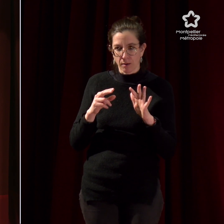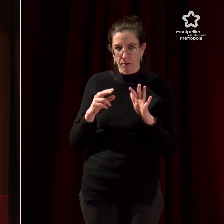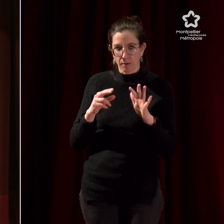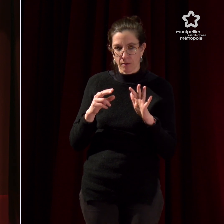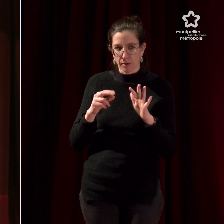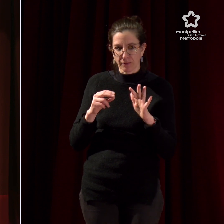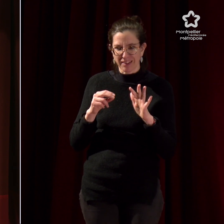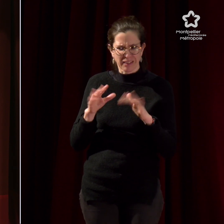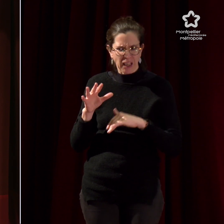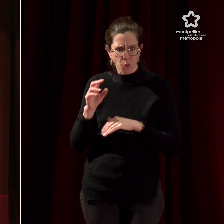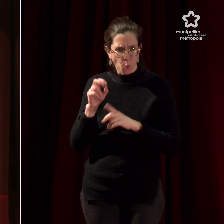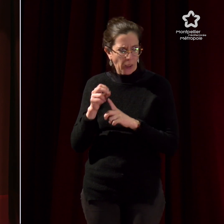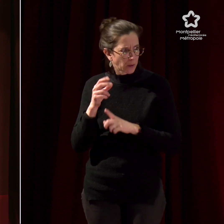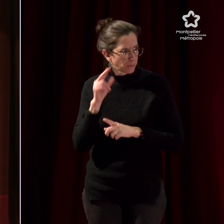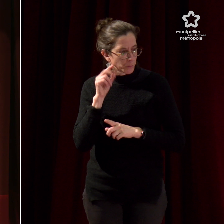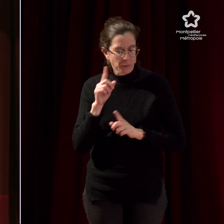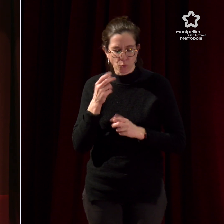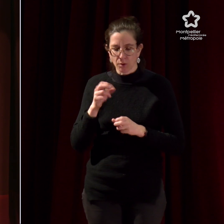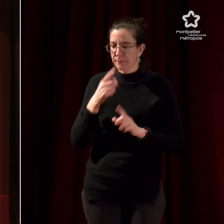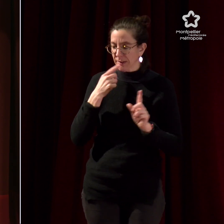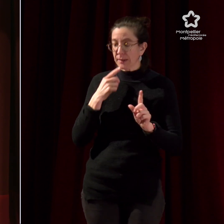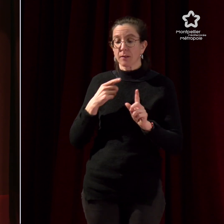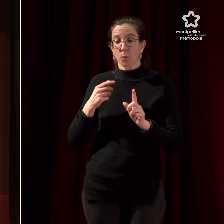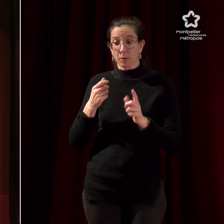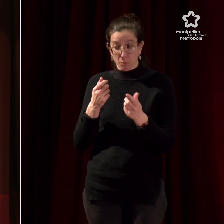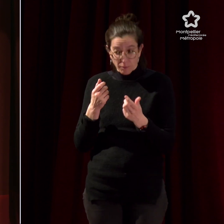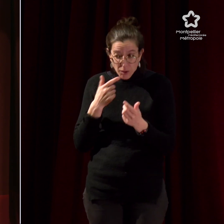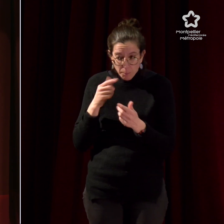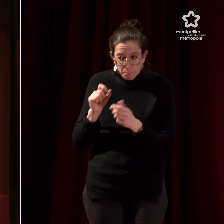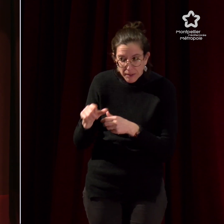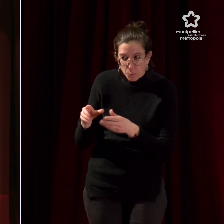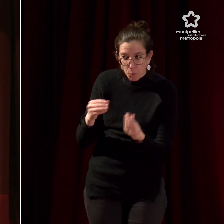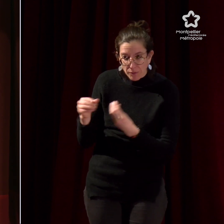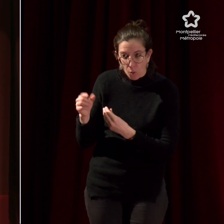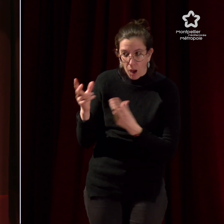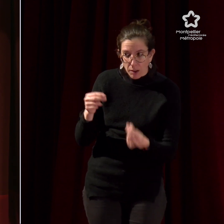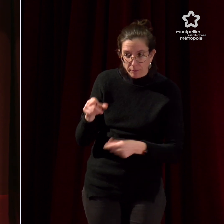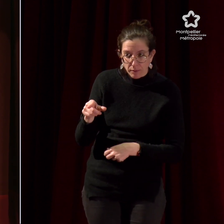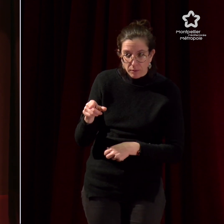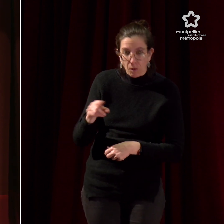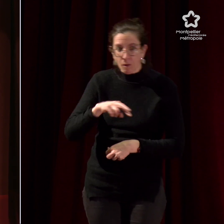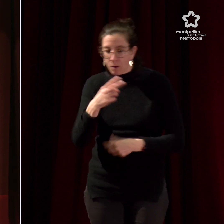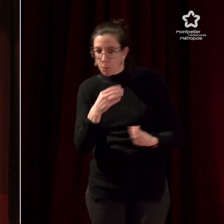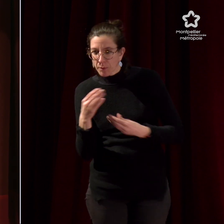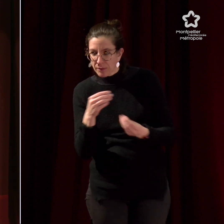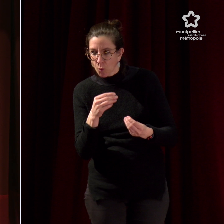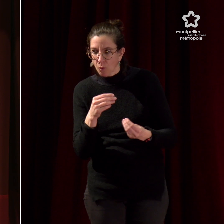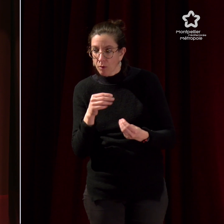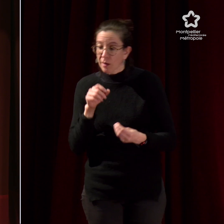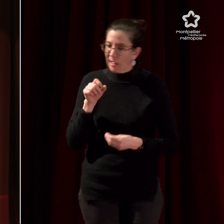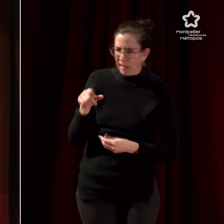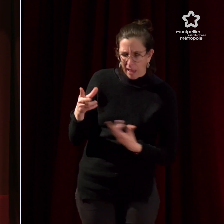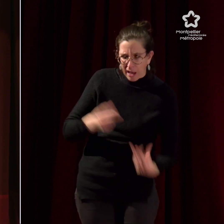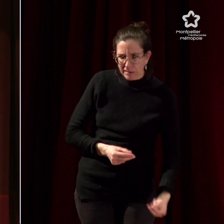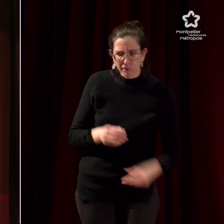si c'était s'il y avait eu plusieurs arrivées d'Amérique, dont une qui correspondait à ces individus jusqu'en Terre de Feu. Et en fait, non.